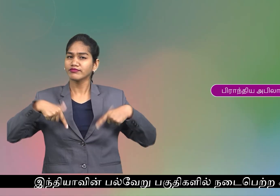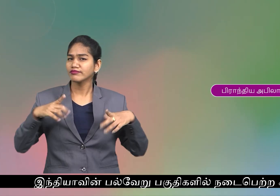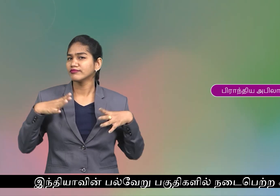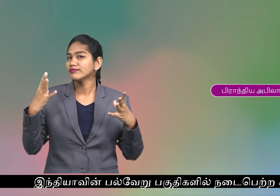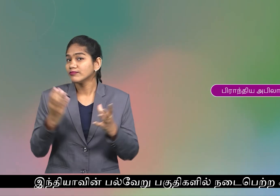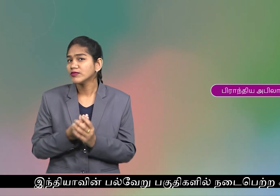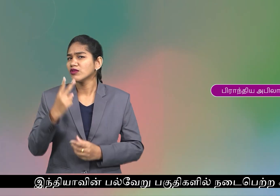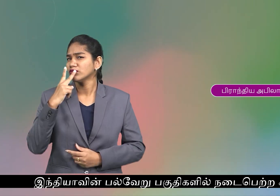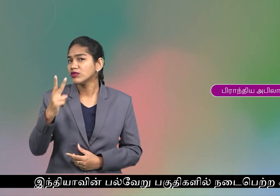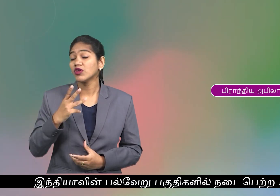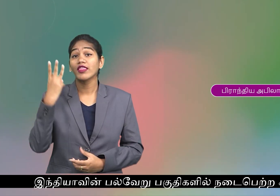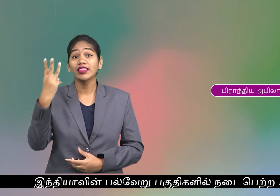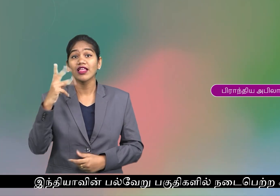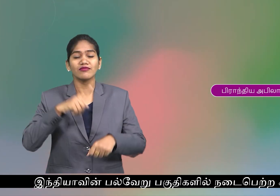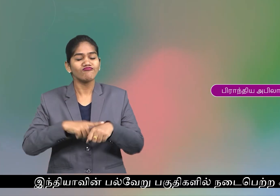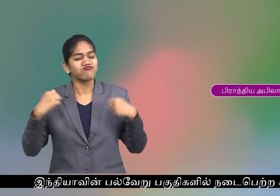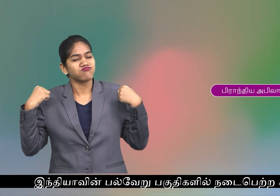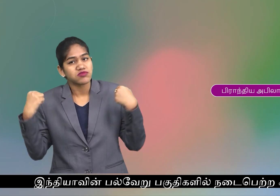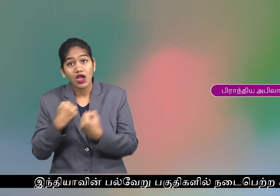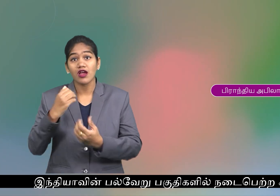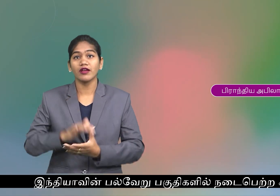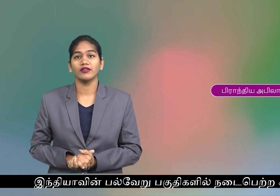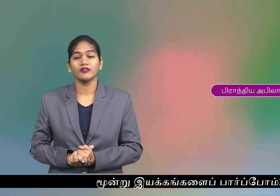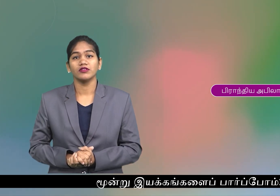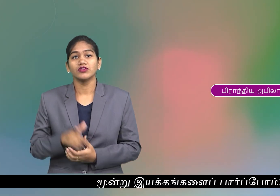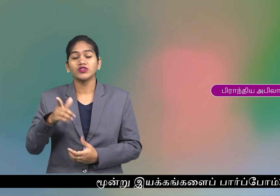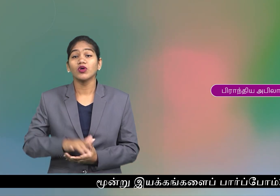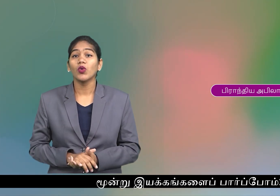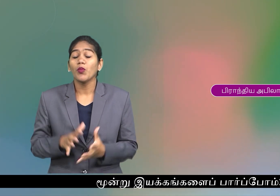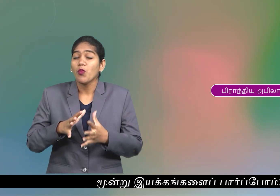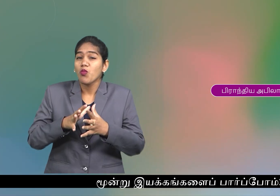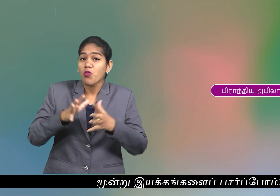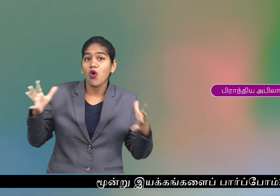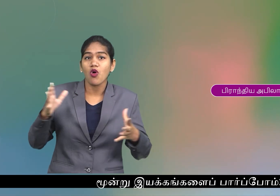இந்தியாவின் பல்வேறு பகுதிகளில் நடைபெற்ற சுயாட்சிக்கான 3 இயக்கங்களை பார்ப்போம்.